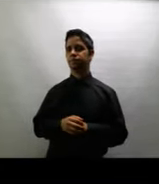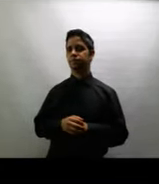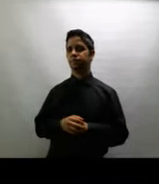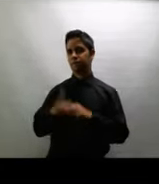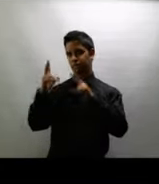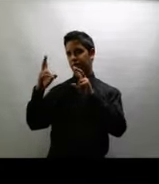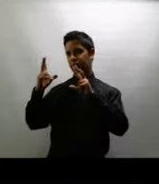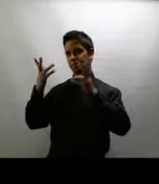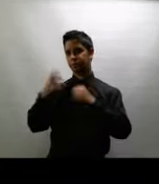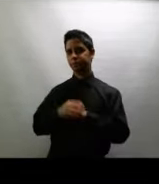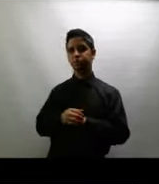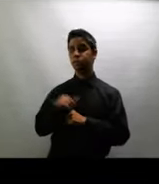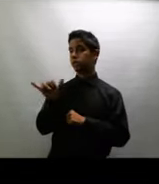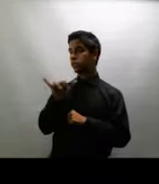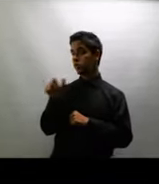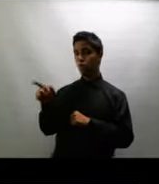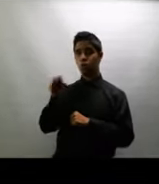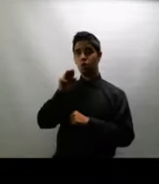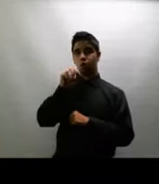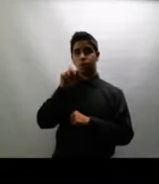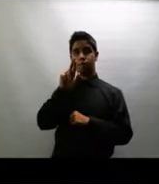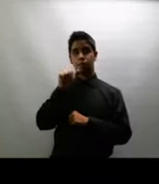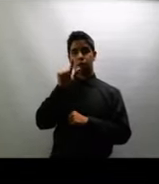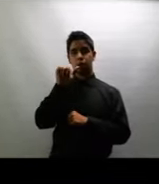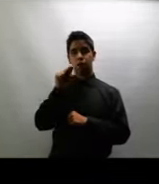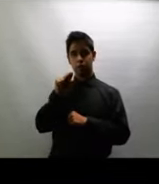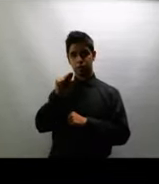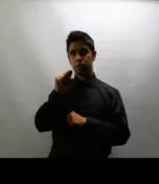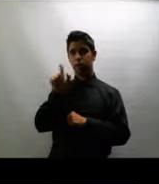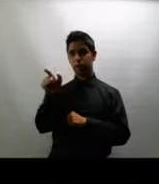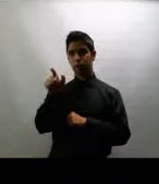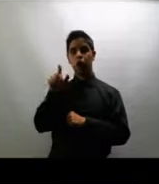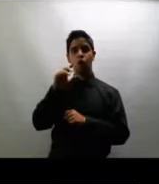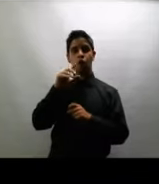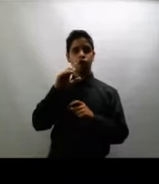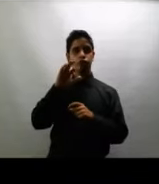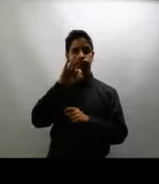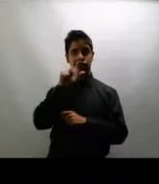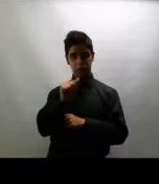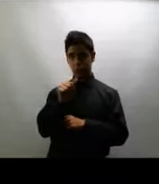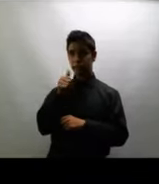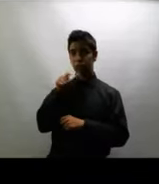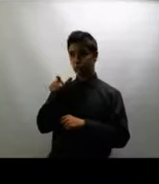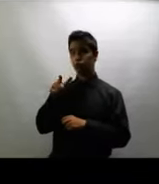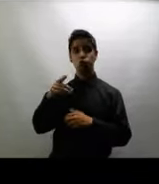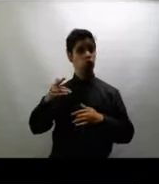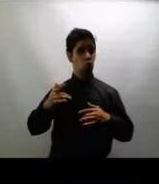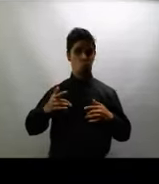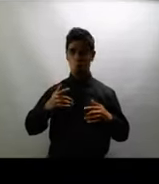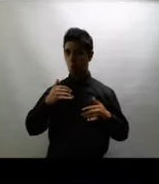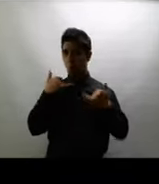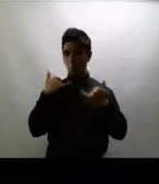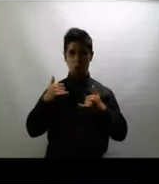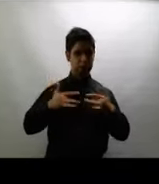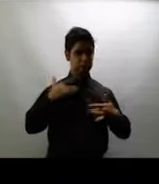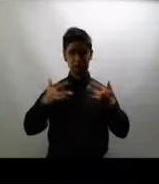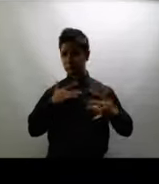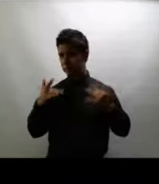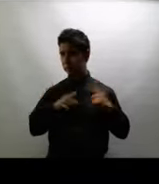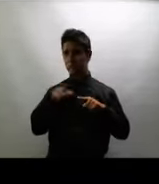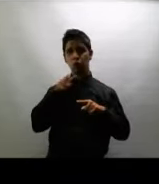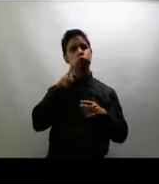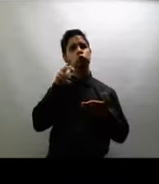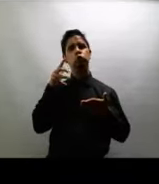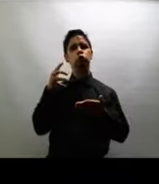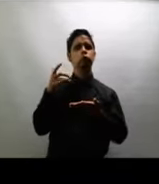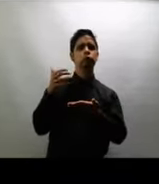Jugaron ese juego, fue sumamente emotivo. Ganaron. Pero una gara, o sea, fue esta cosa de esta energía. Parecía